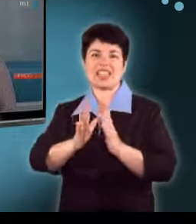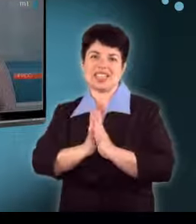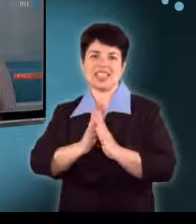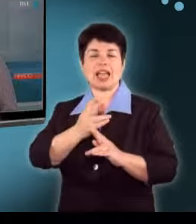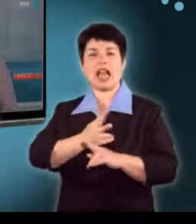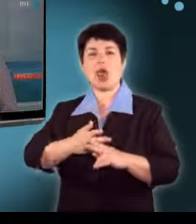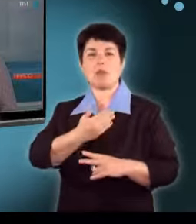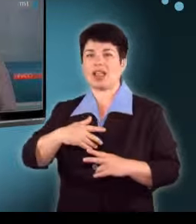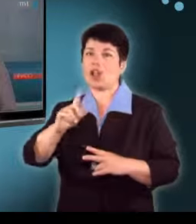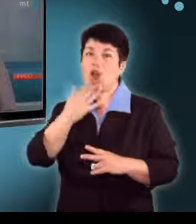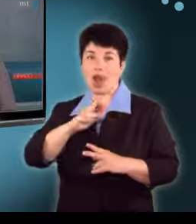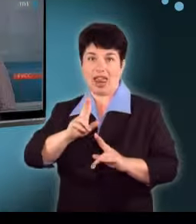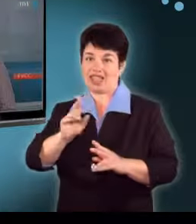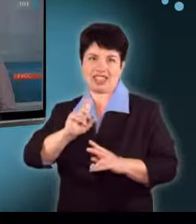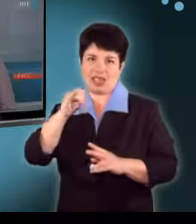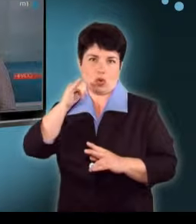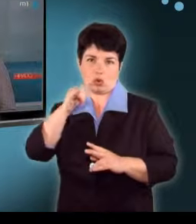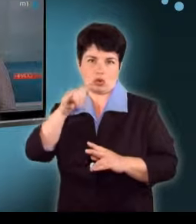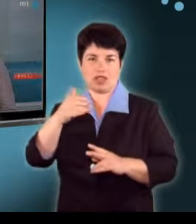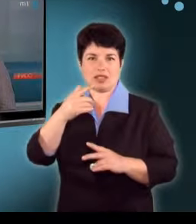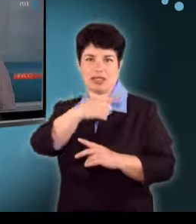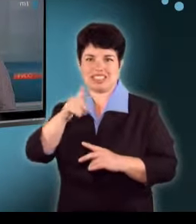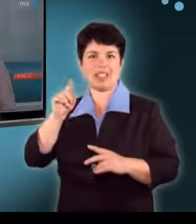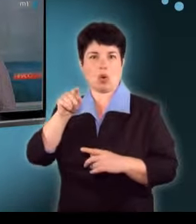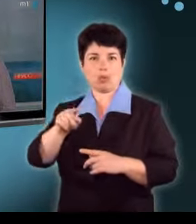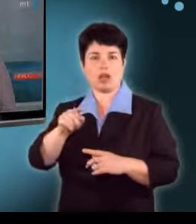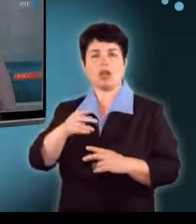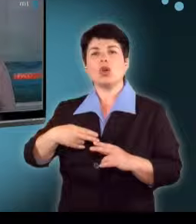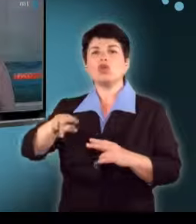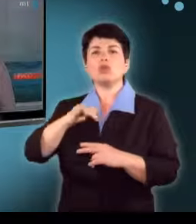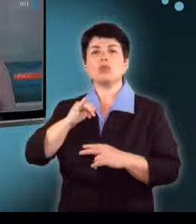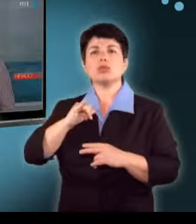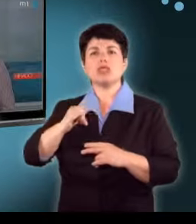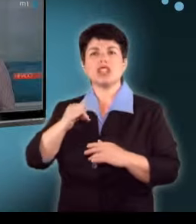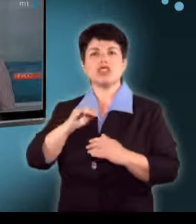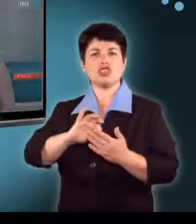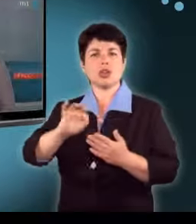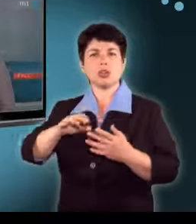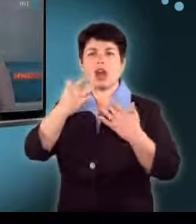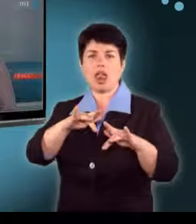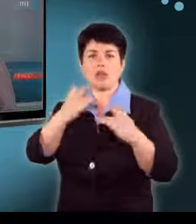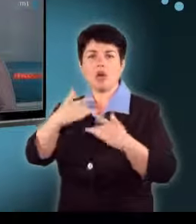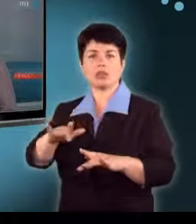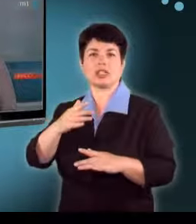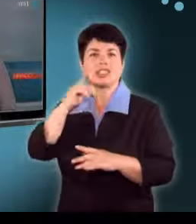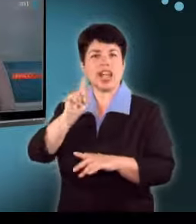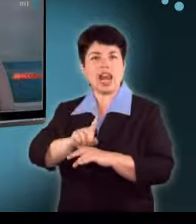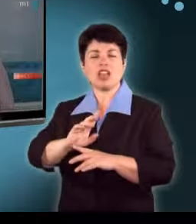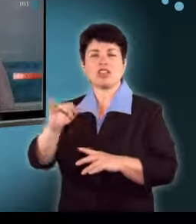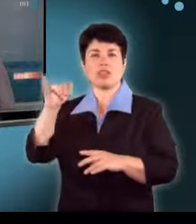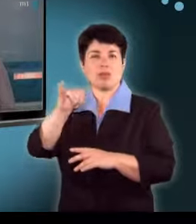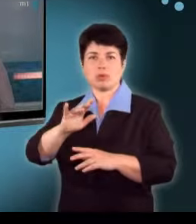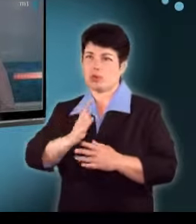Több utazási iroda is lemondta a már kifizetett szállásokat és charterjáratokat is. A forgalmas reptereken pedig